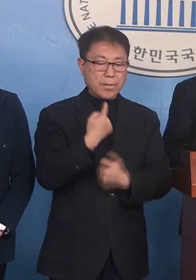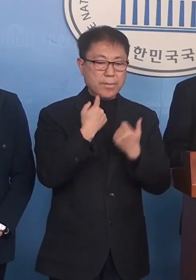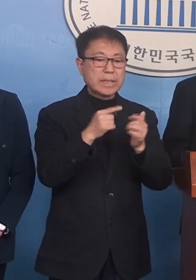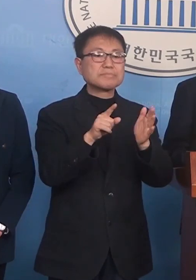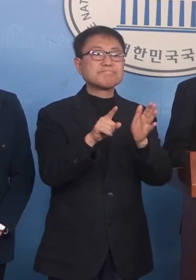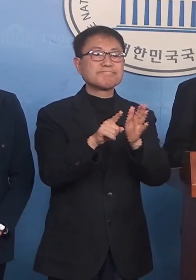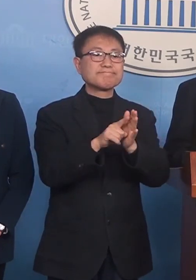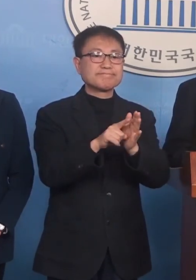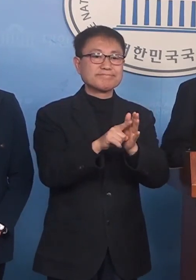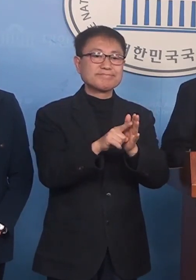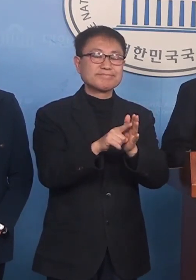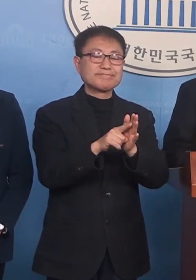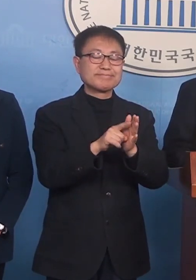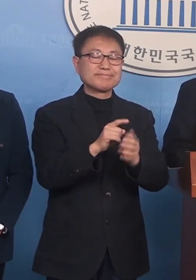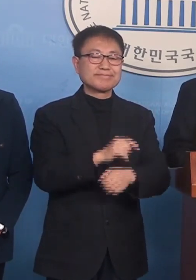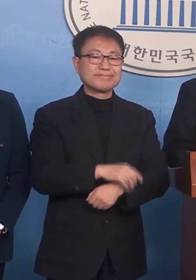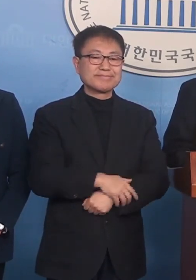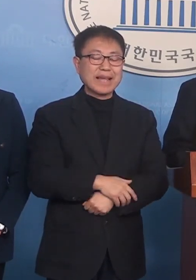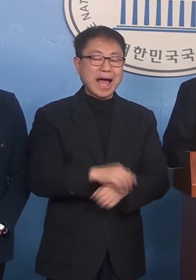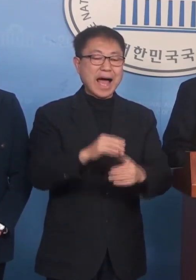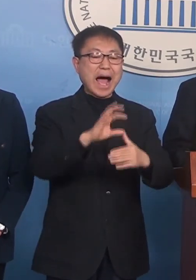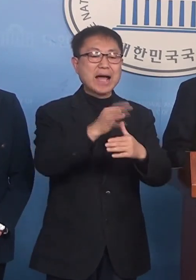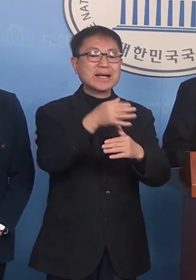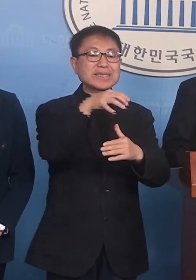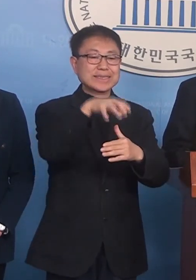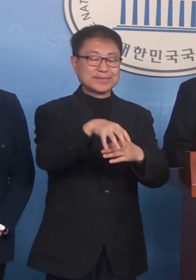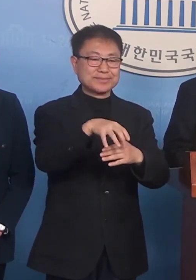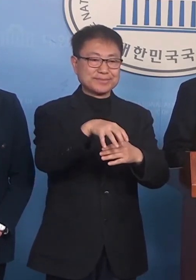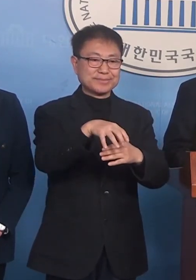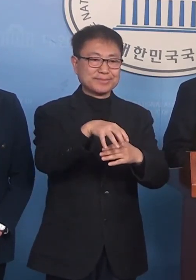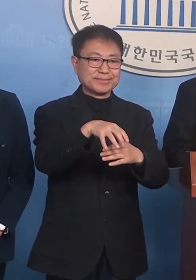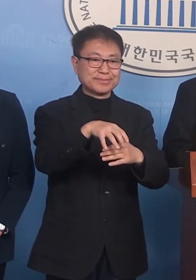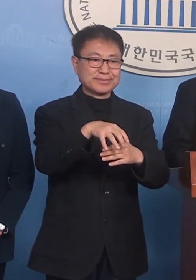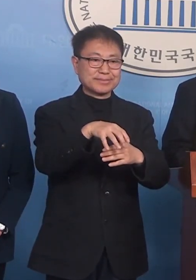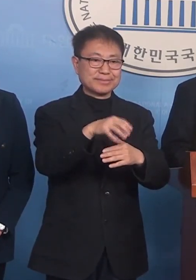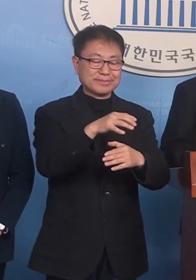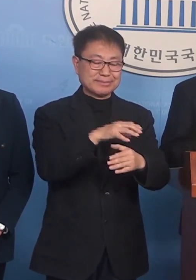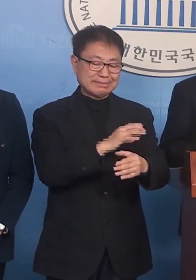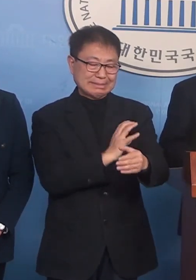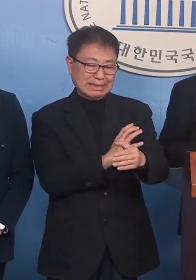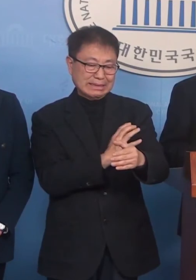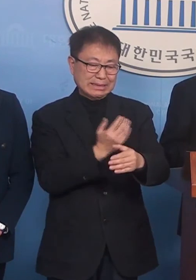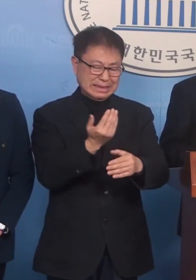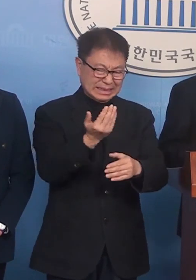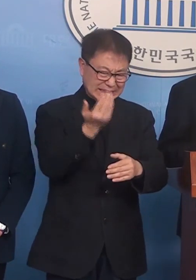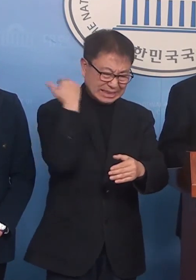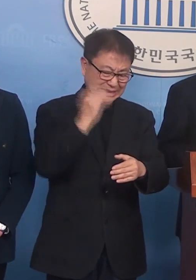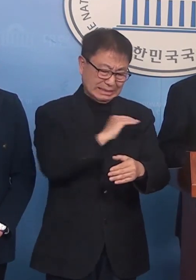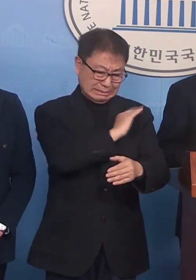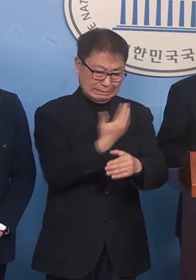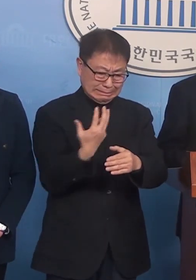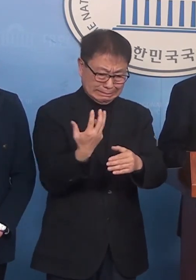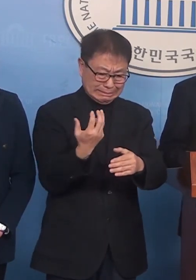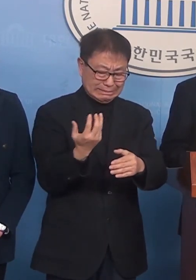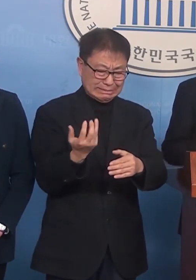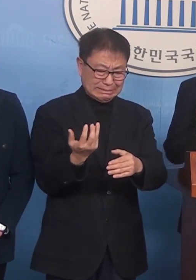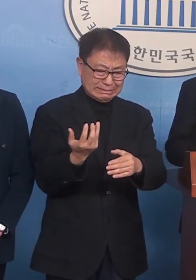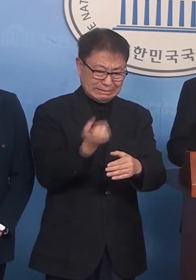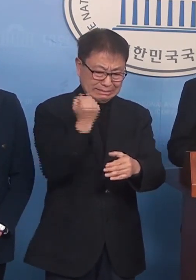확신합니다. 어떻게 보면 안양시는 거대 기득권 정당